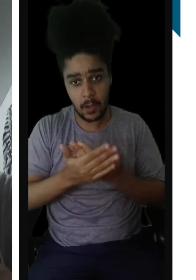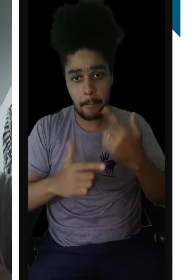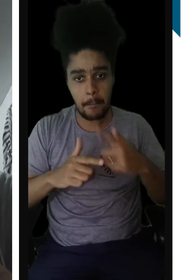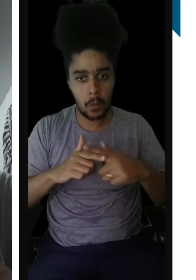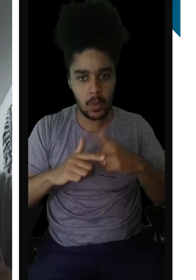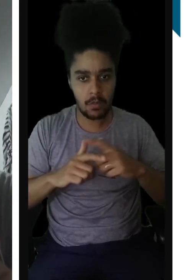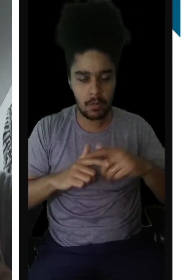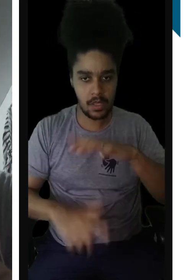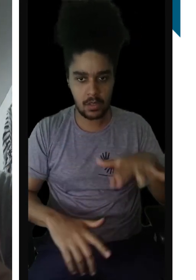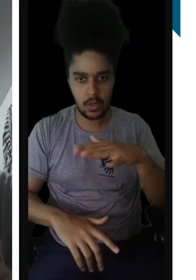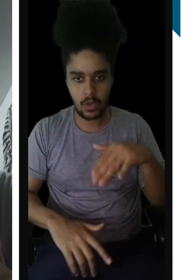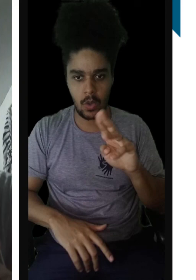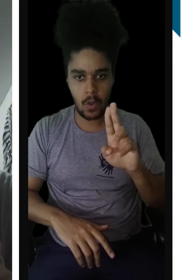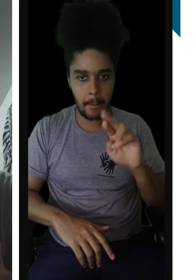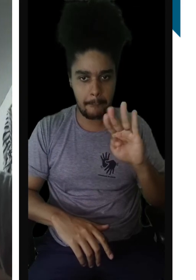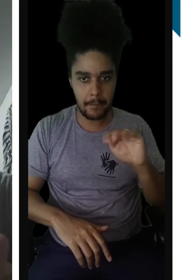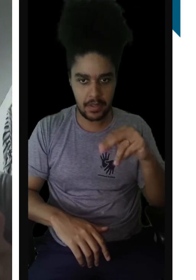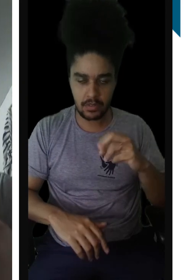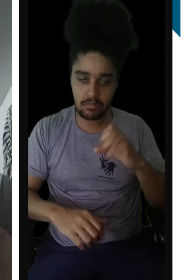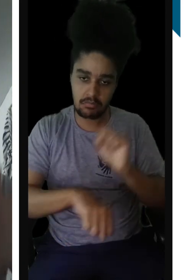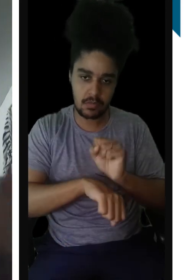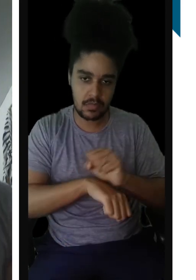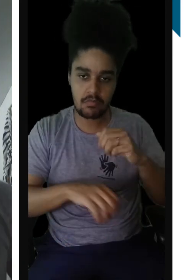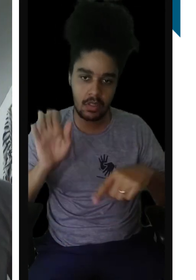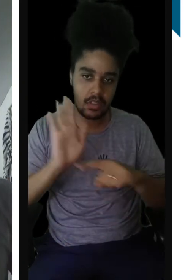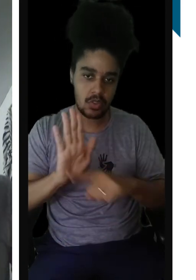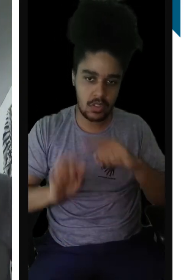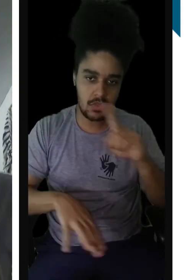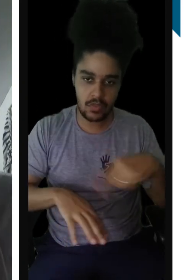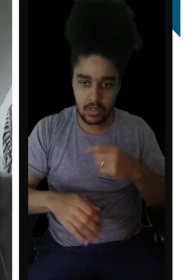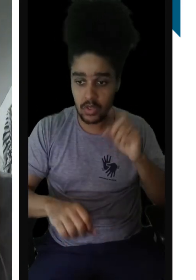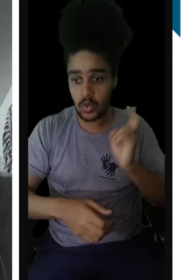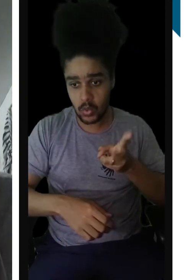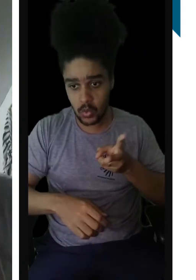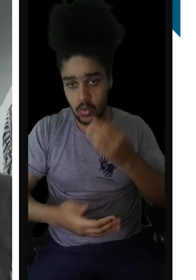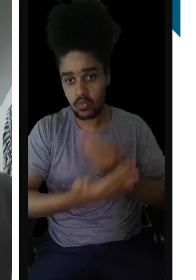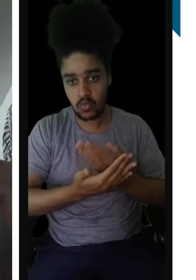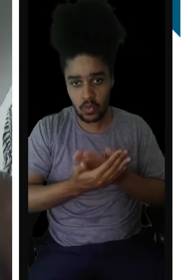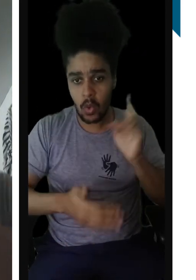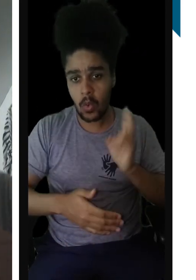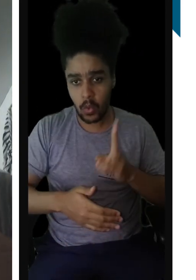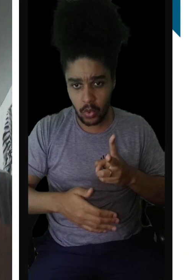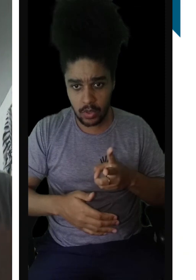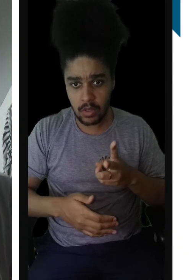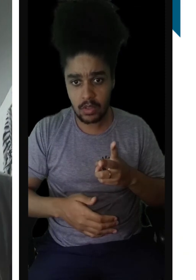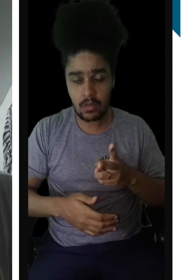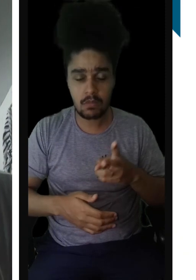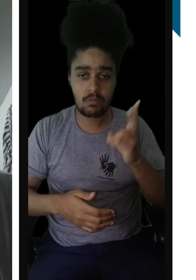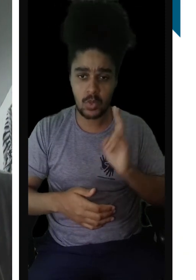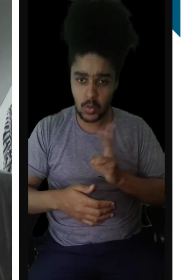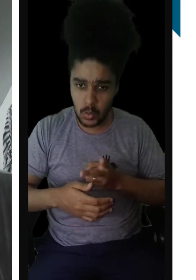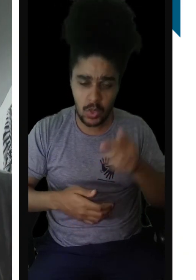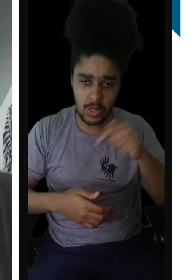de problemas ambientais urbanos. Espero ter ajudado você. Continua estudando, continua vestindo